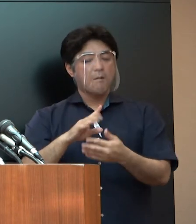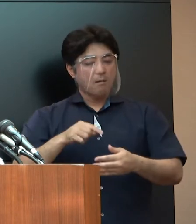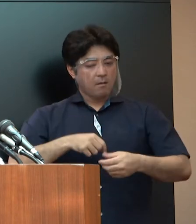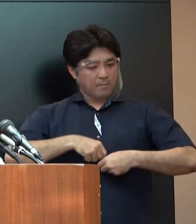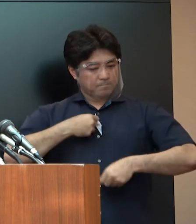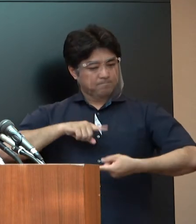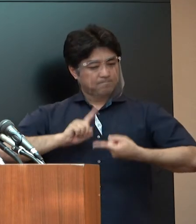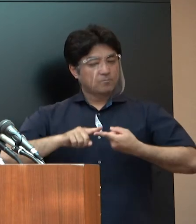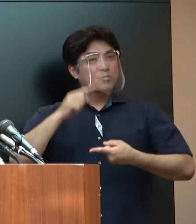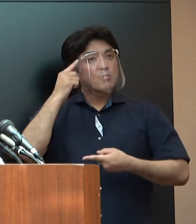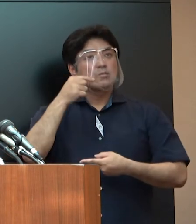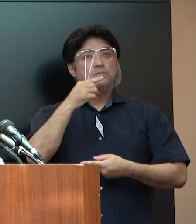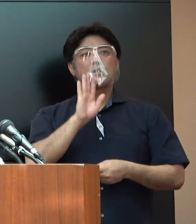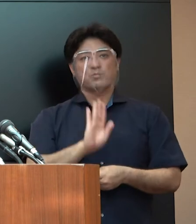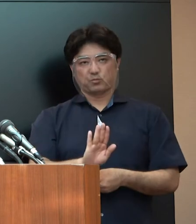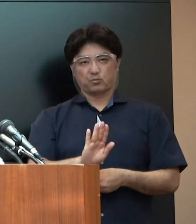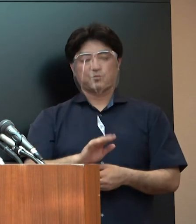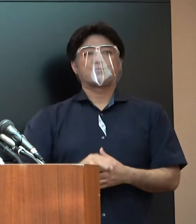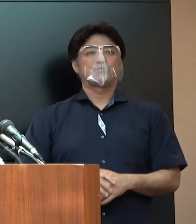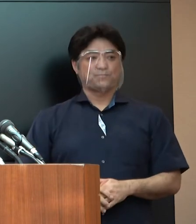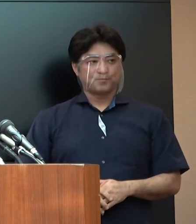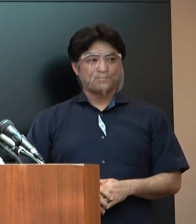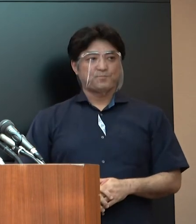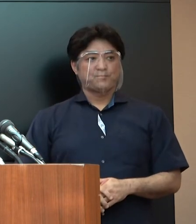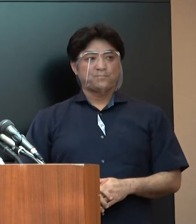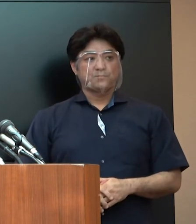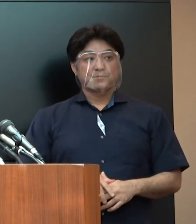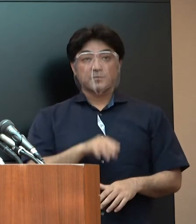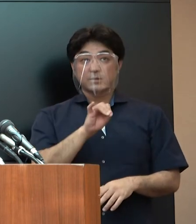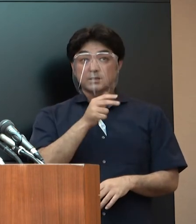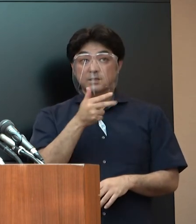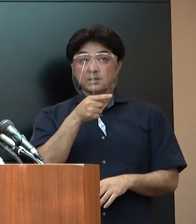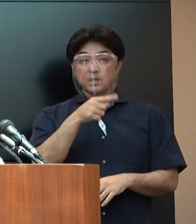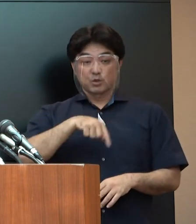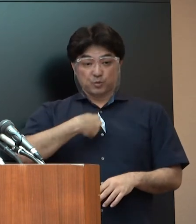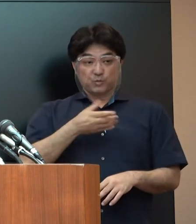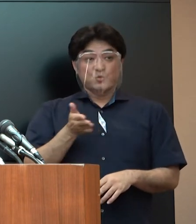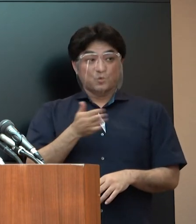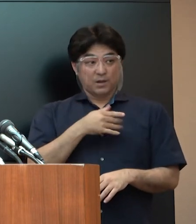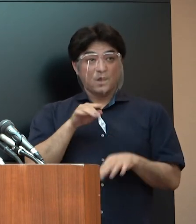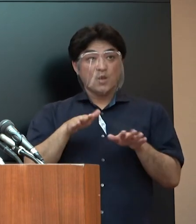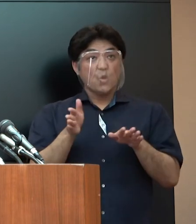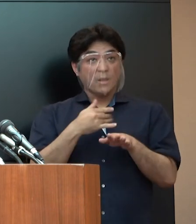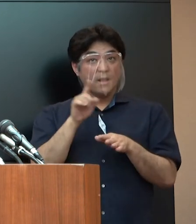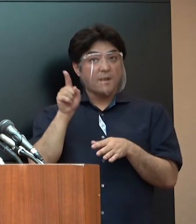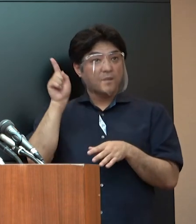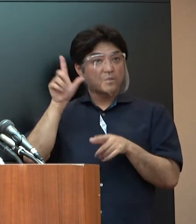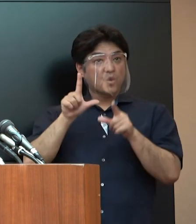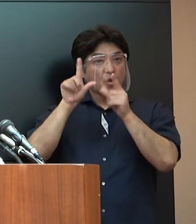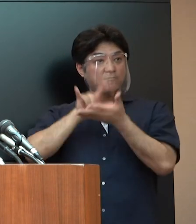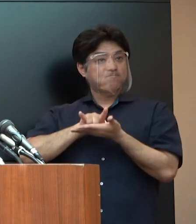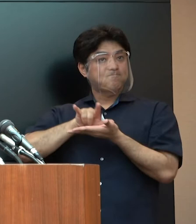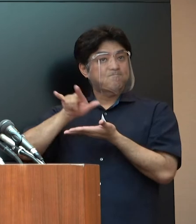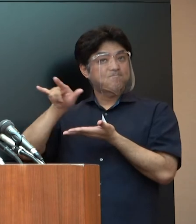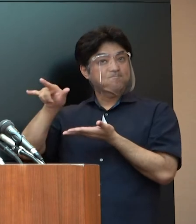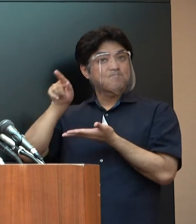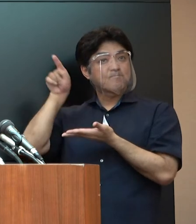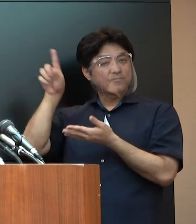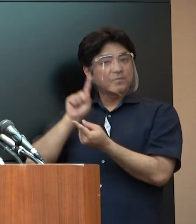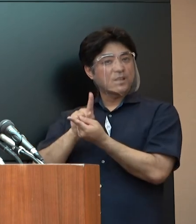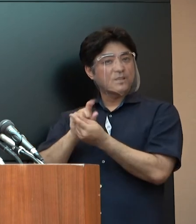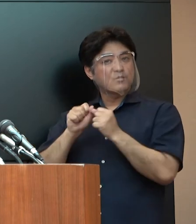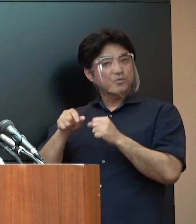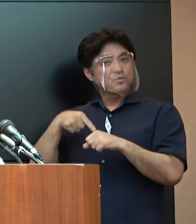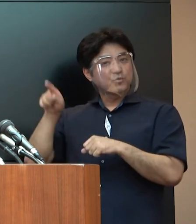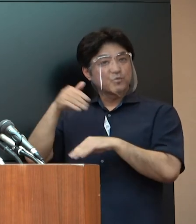ものであるというように考えています。 ご自身が今日から上京されて、明日、仮想対策法の要請に行かれ